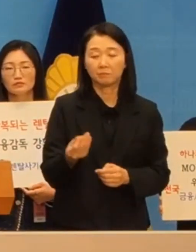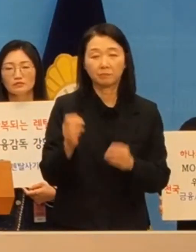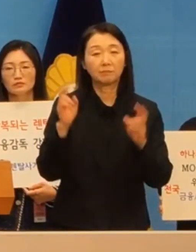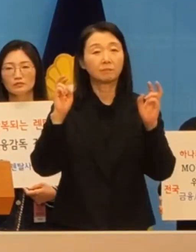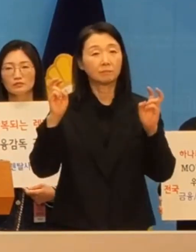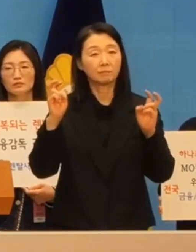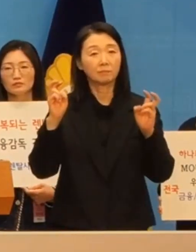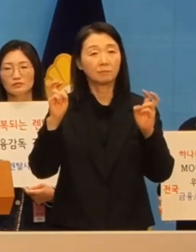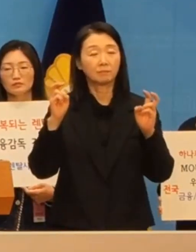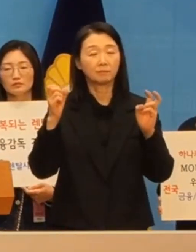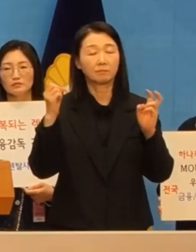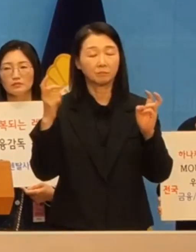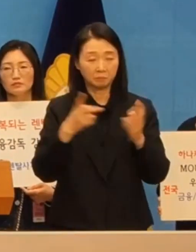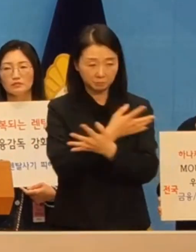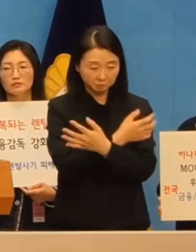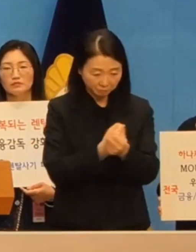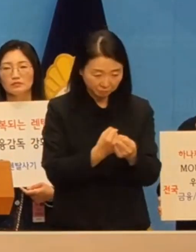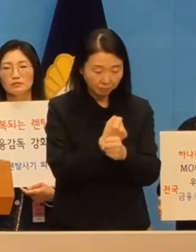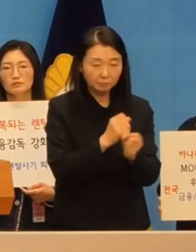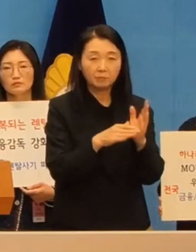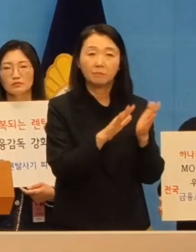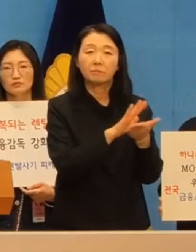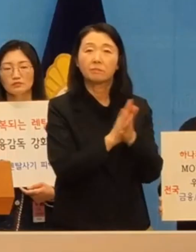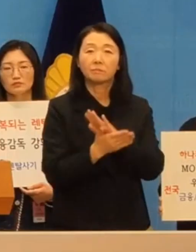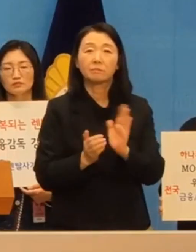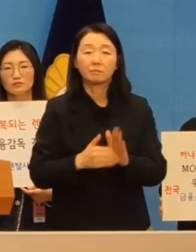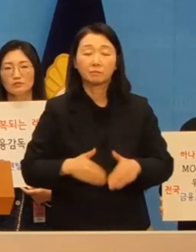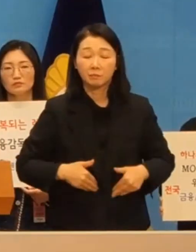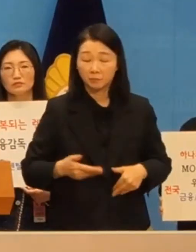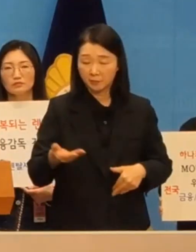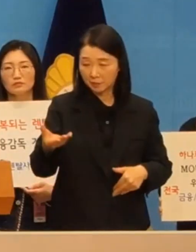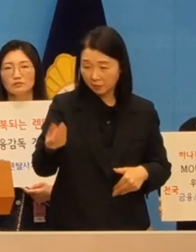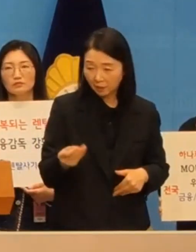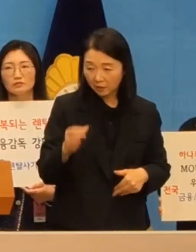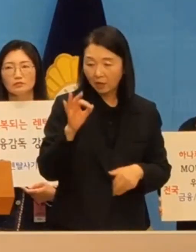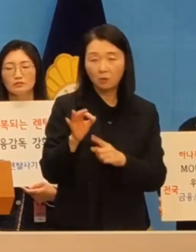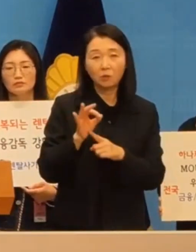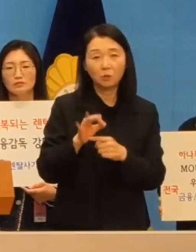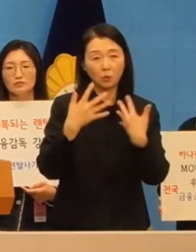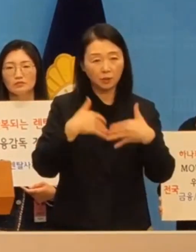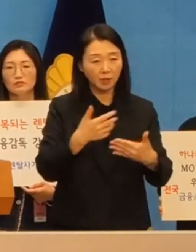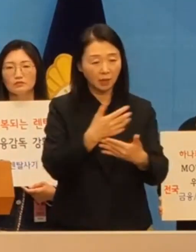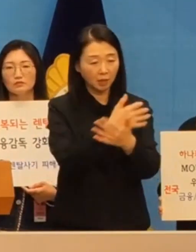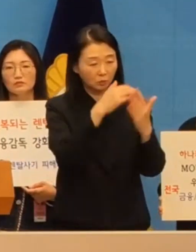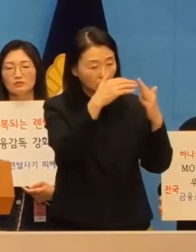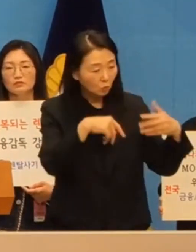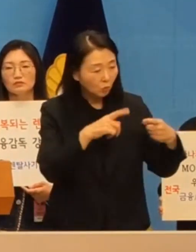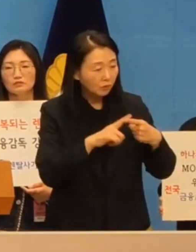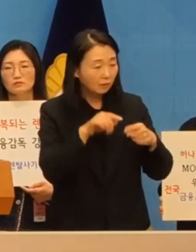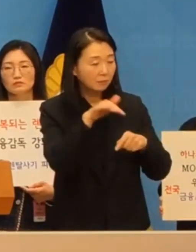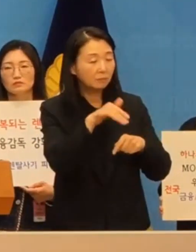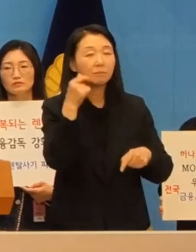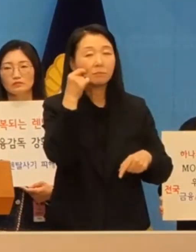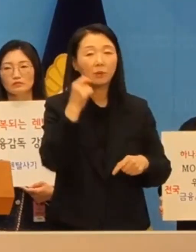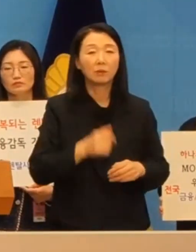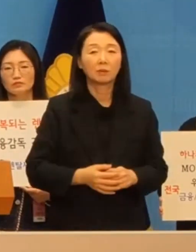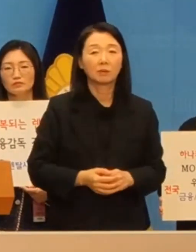렌탈사와 계약 체결 시에 정한 렌탈료 등 계약 조건에 대하여 전혀 관여할 수